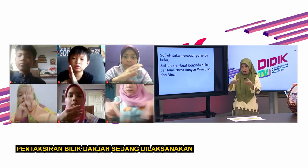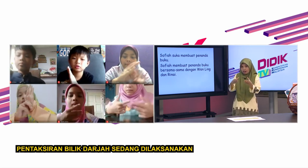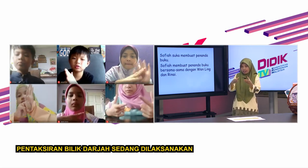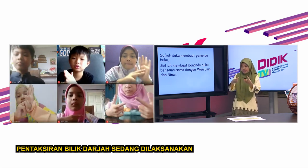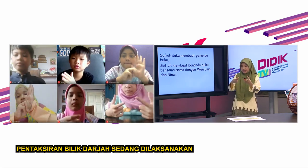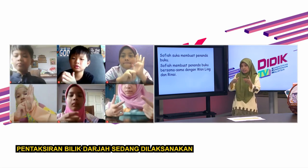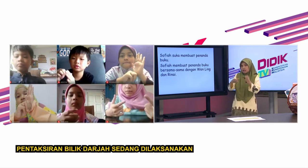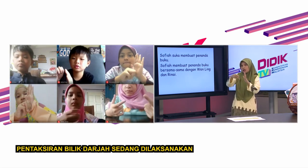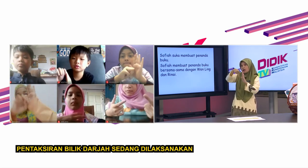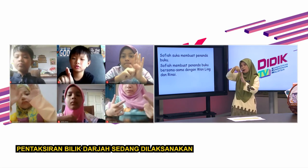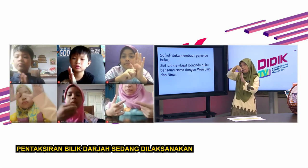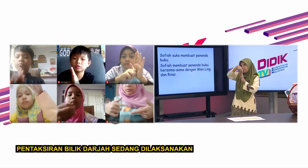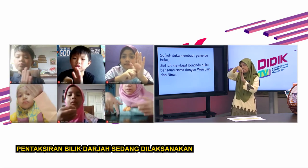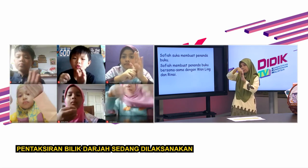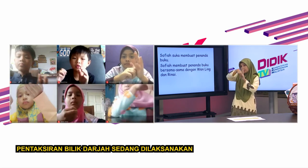membuat